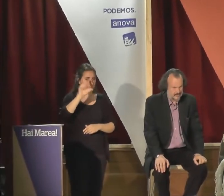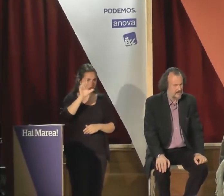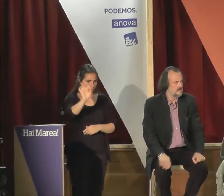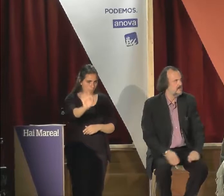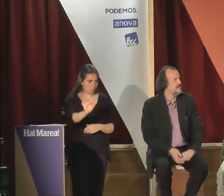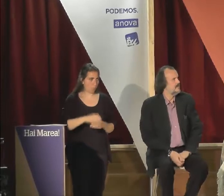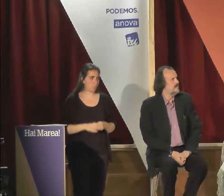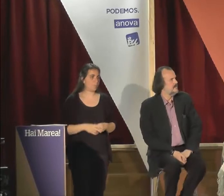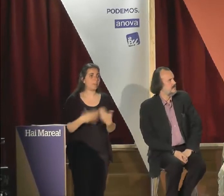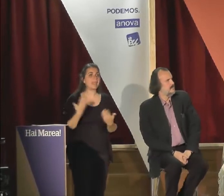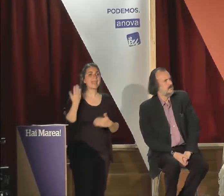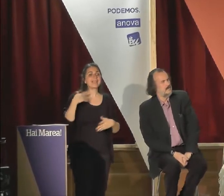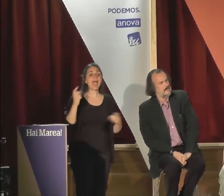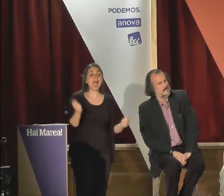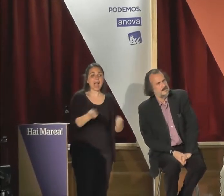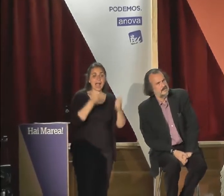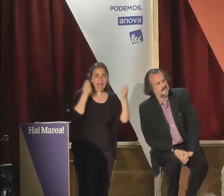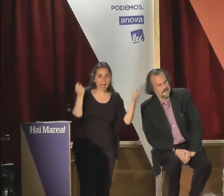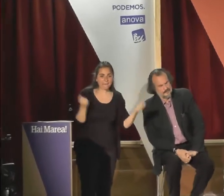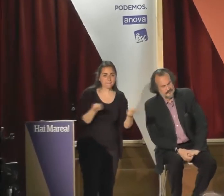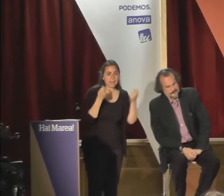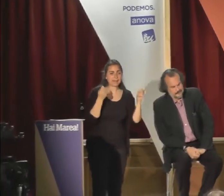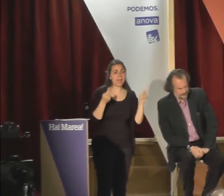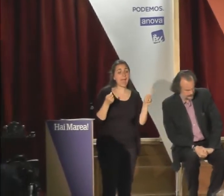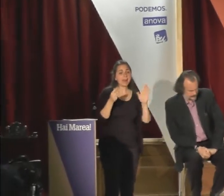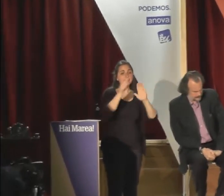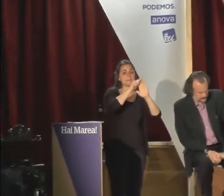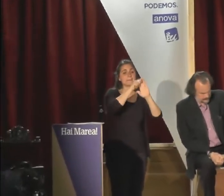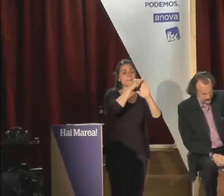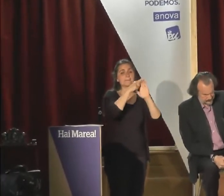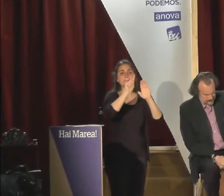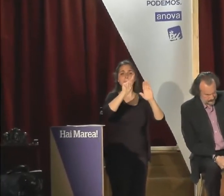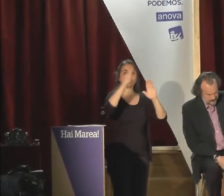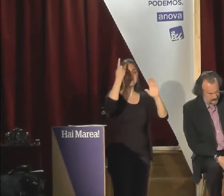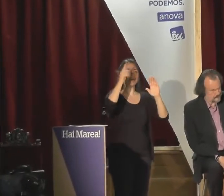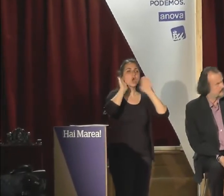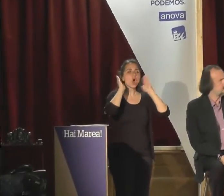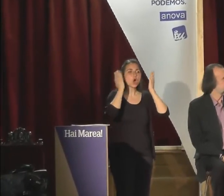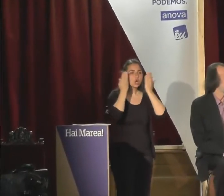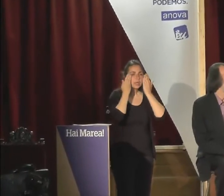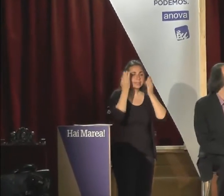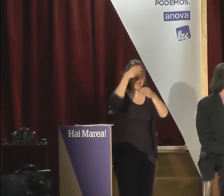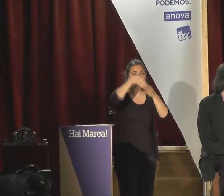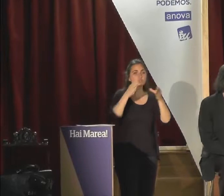electoral como cabeza de lista ao Congreso pola Marea